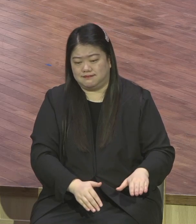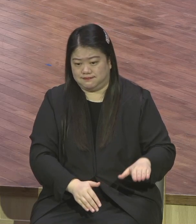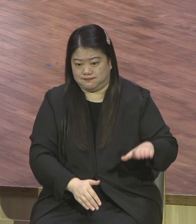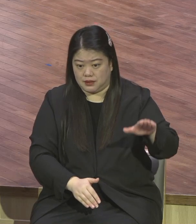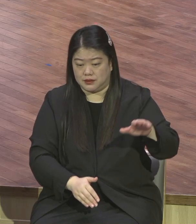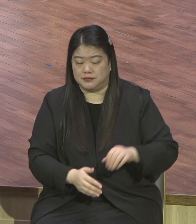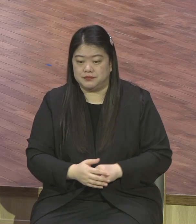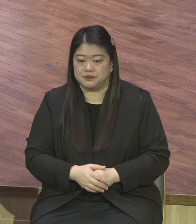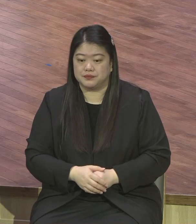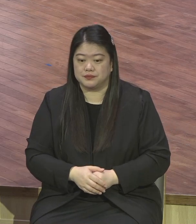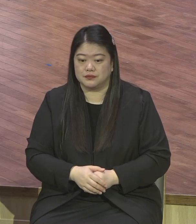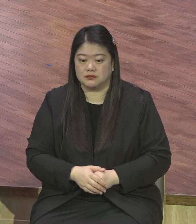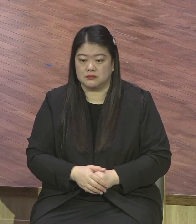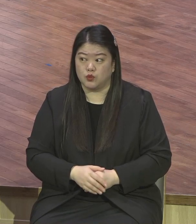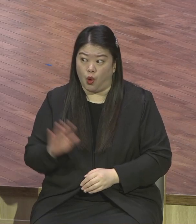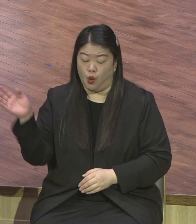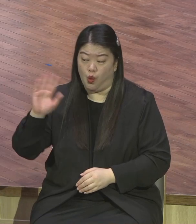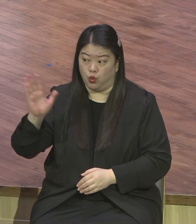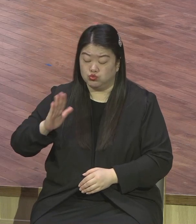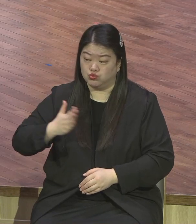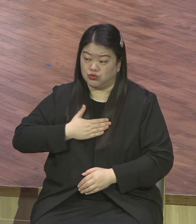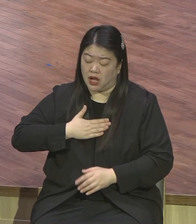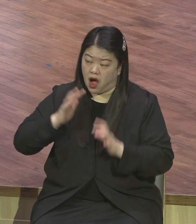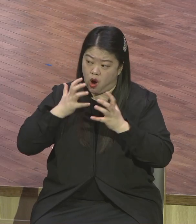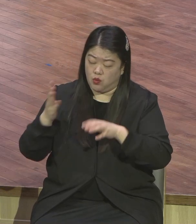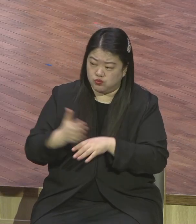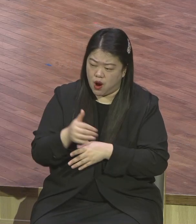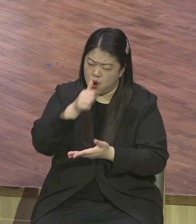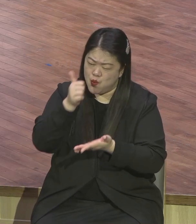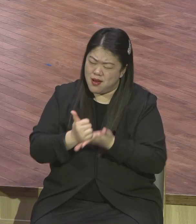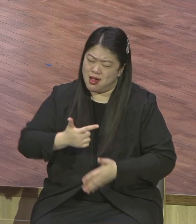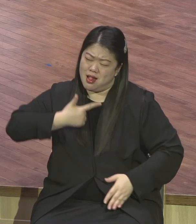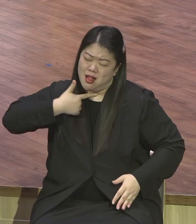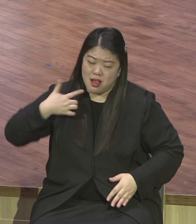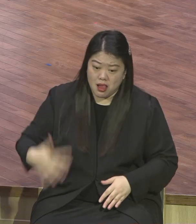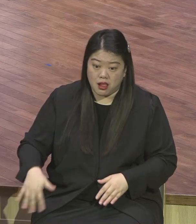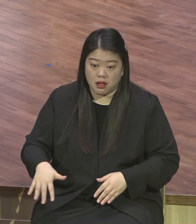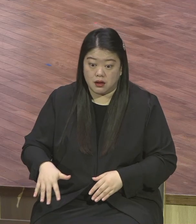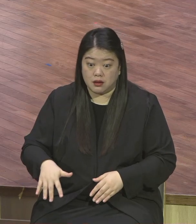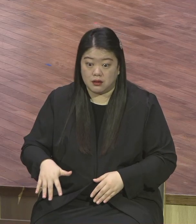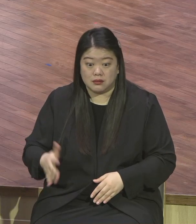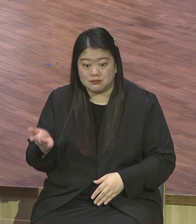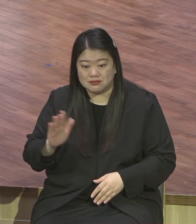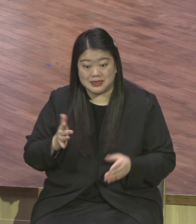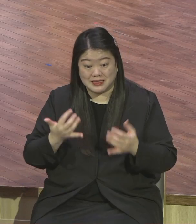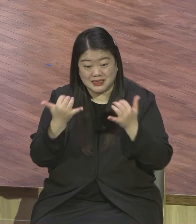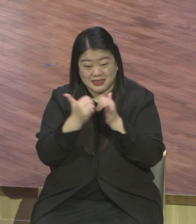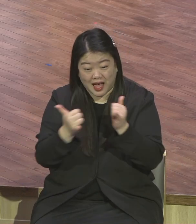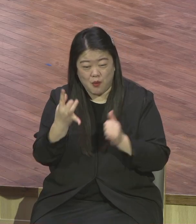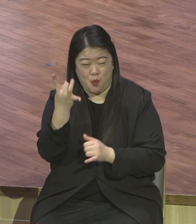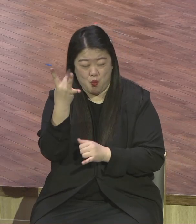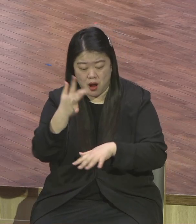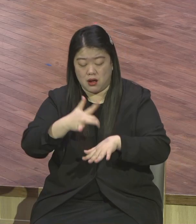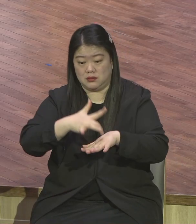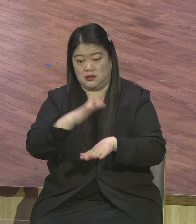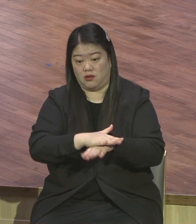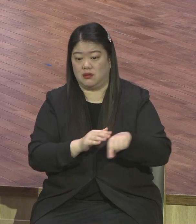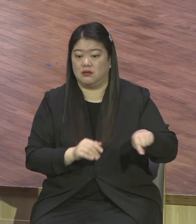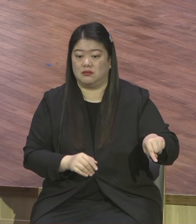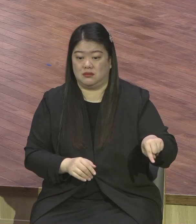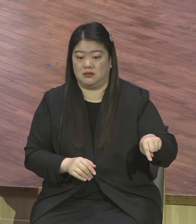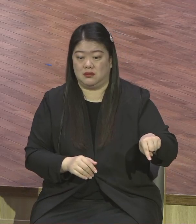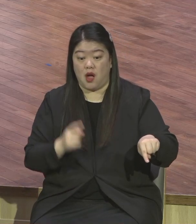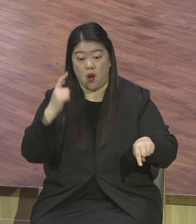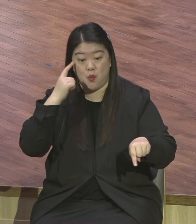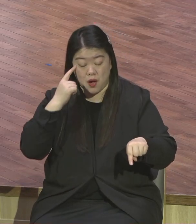죄로 기우는 이런 성향을 계속 보입니다. 이렇게 하나님의 뜻과는 반대되는 것을